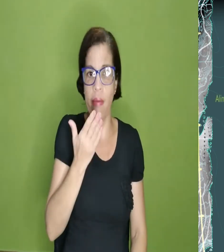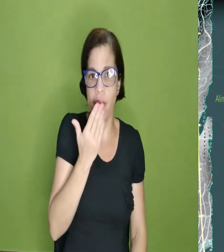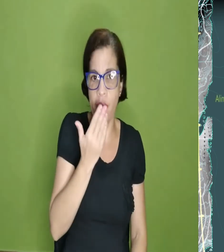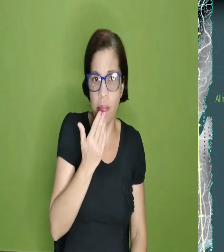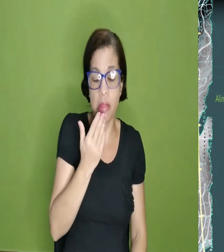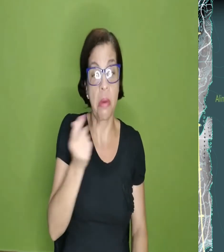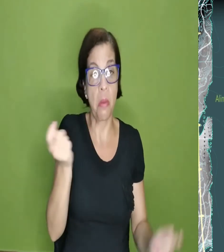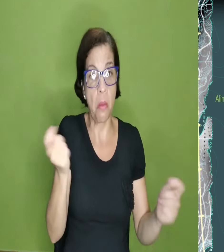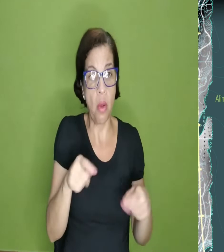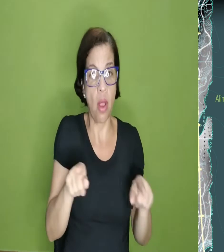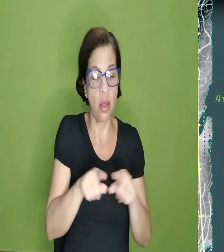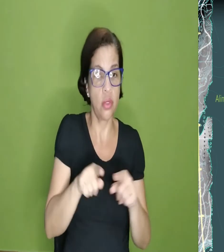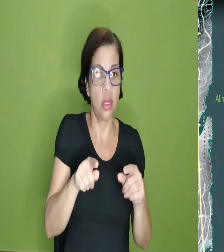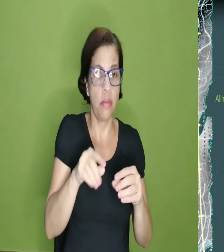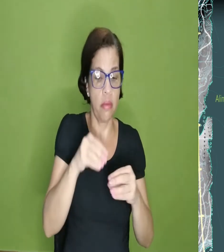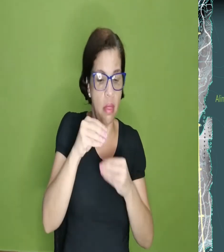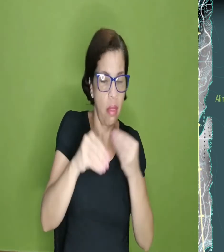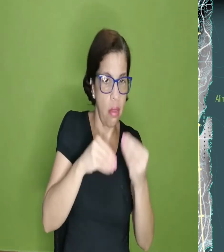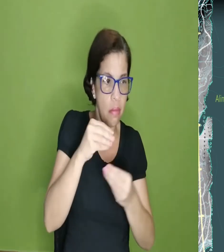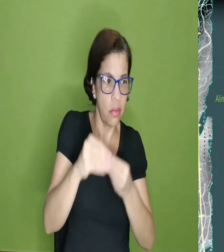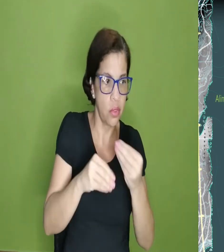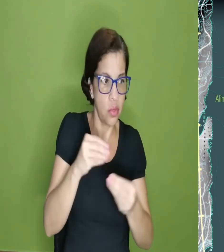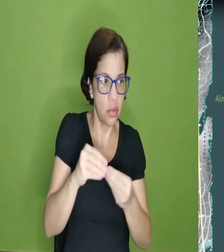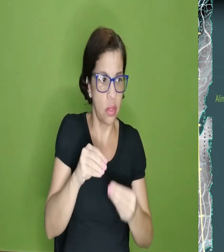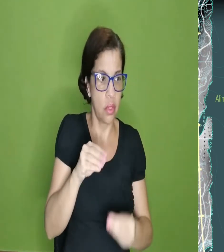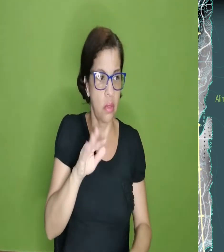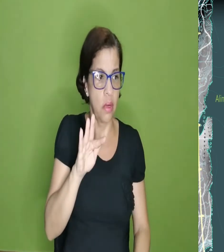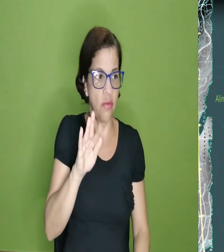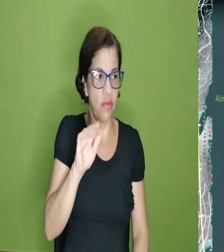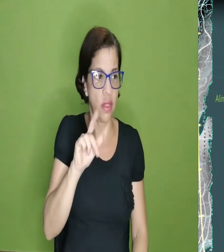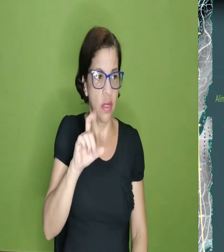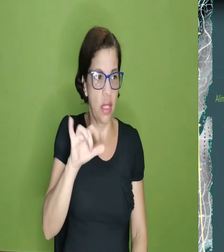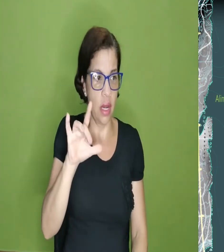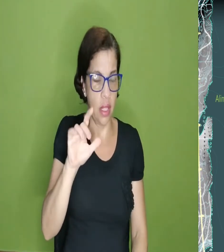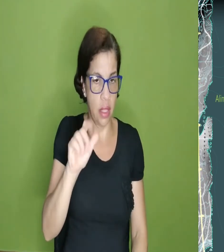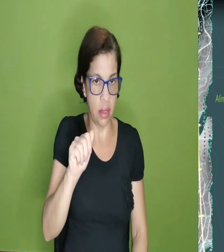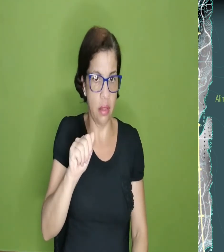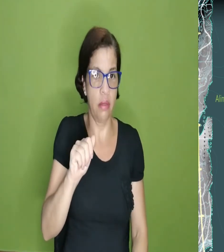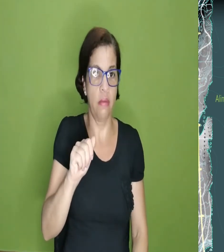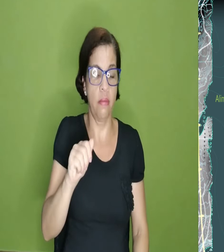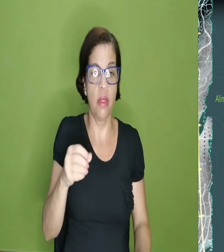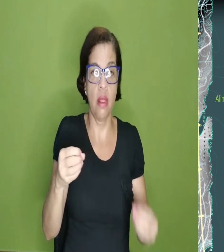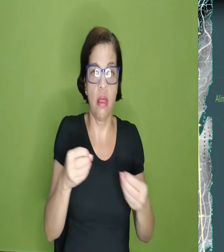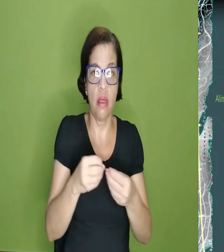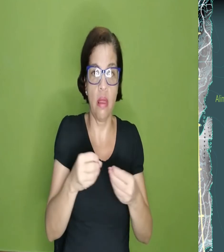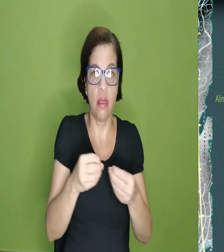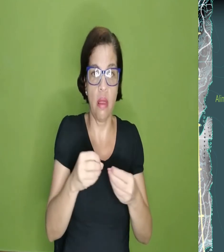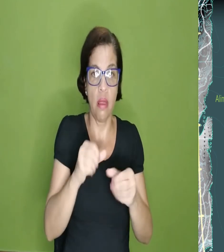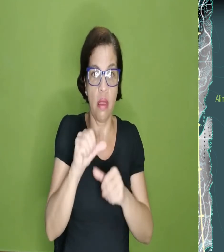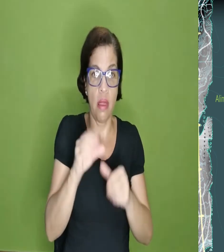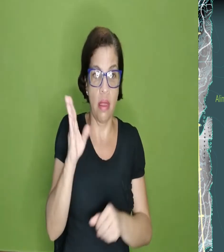alimentação ou pode ser sintetizada a partir da fenilalanina pela ação da enzima